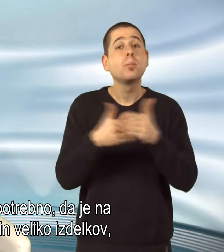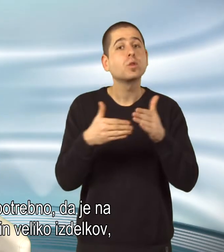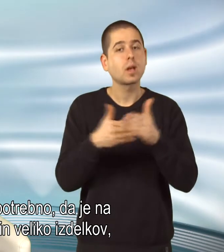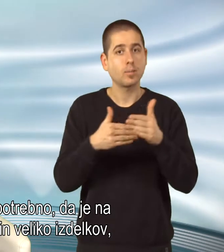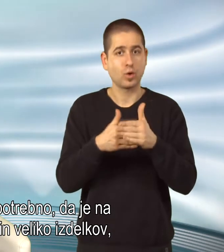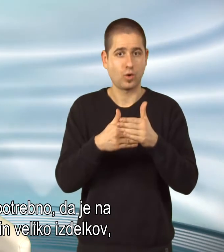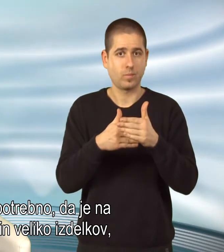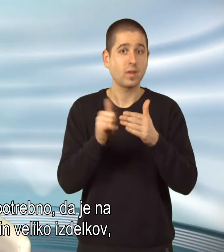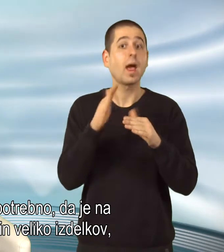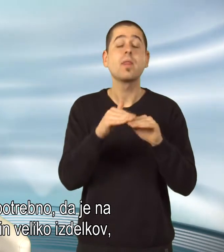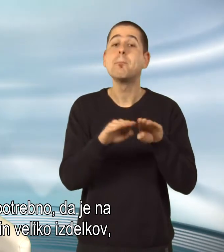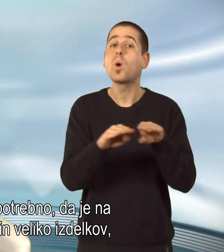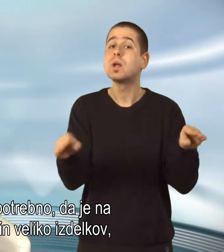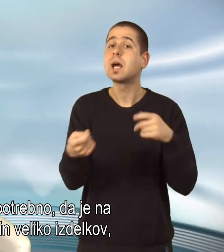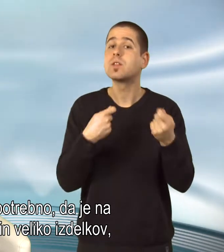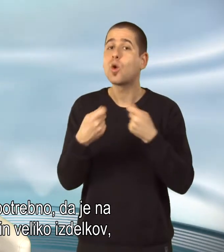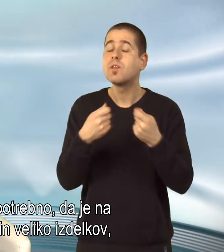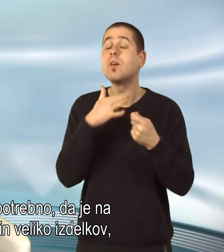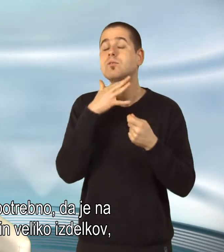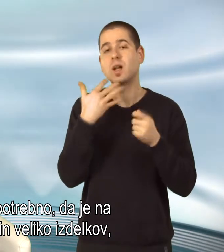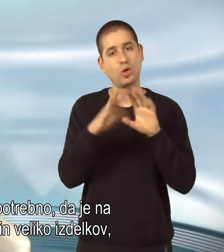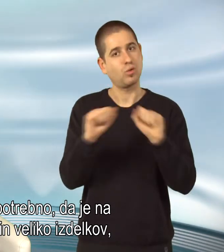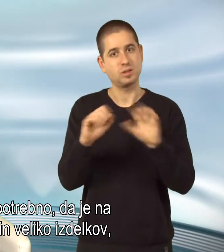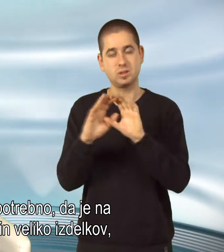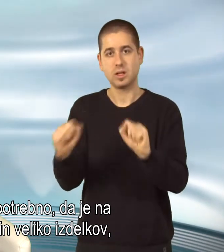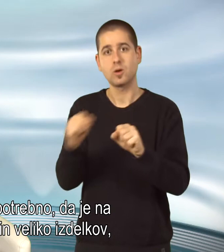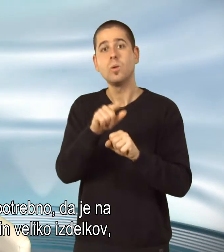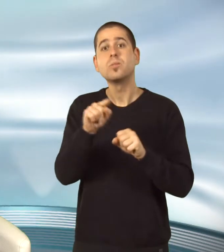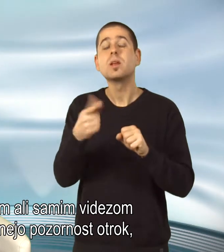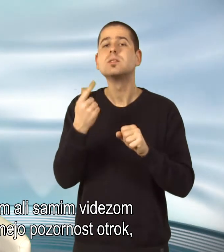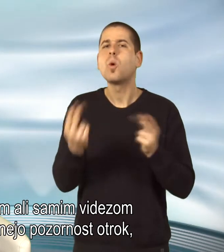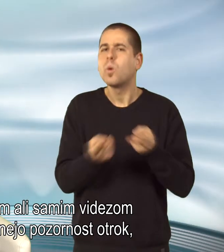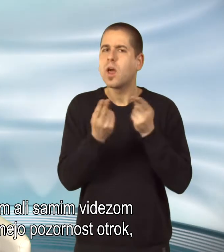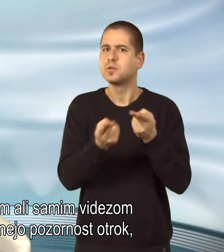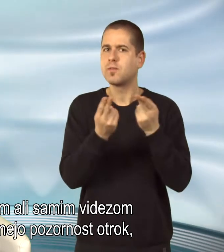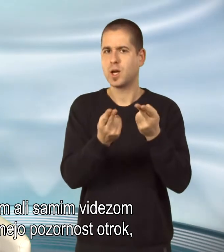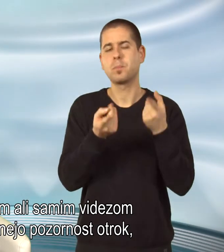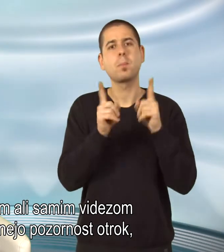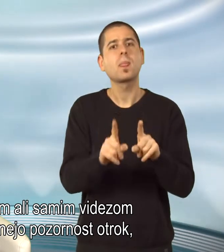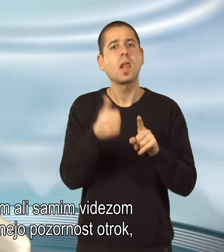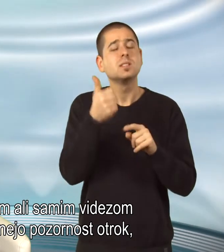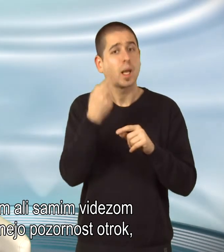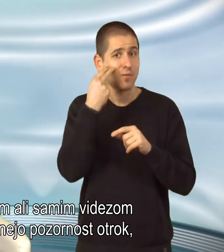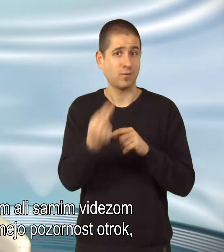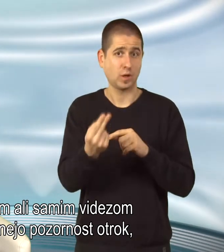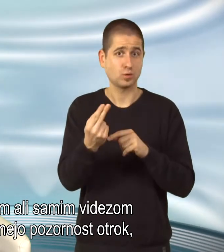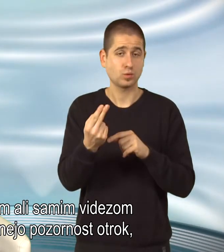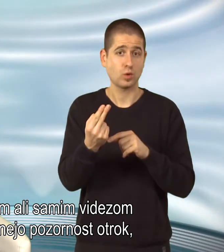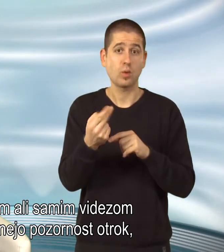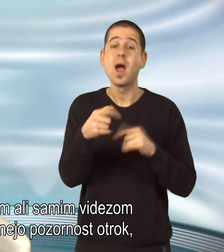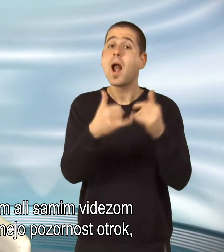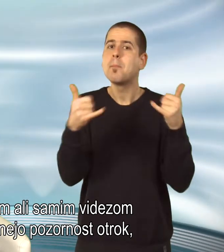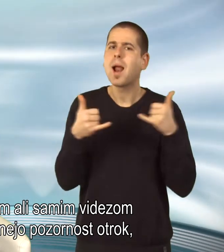Opozoriti je potrebno, da je na policah trgovin veliko izdelkov, ki z oglaševanjem ali samim